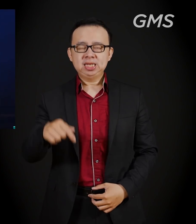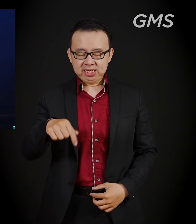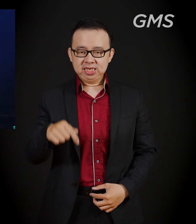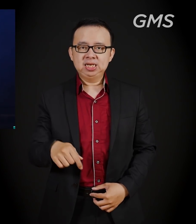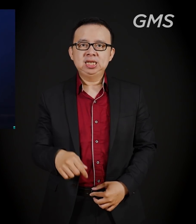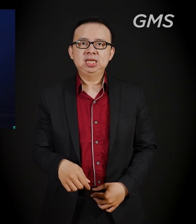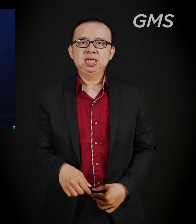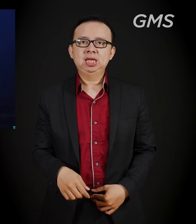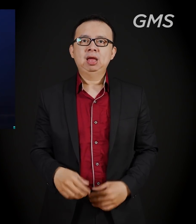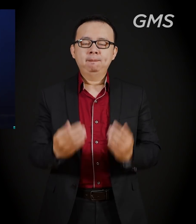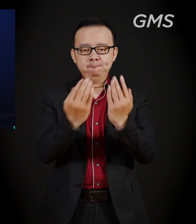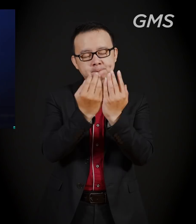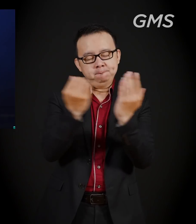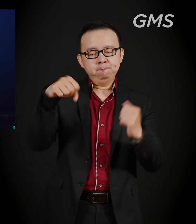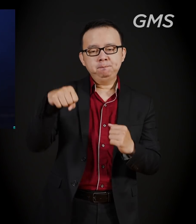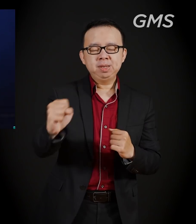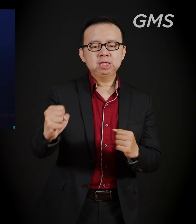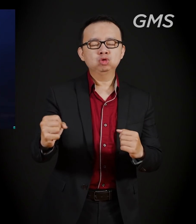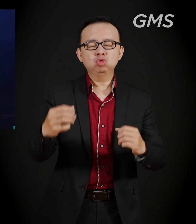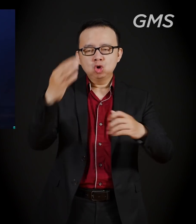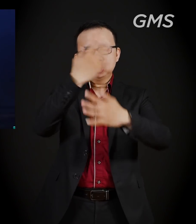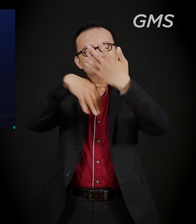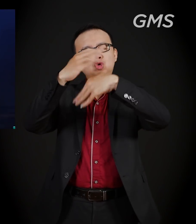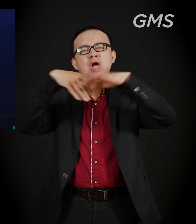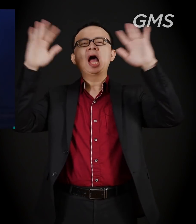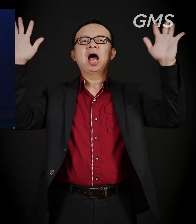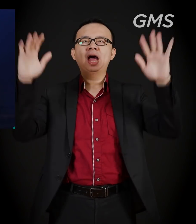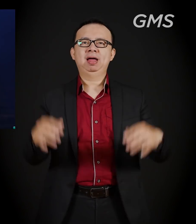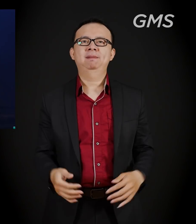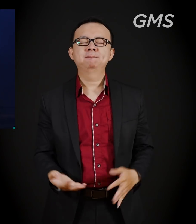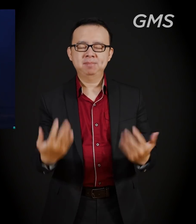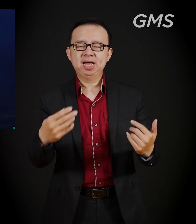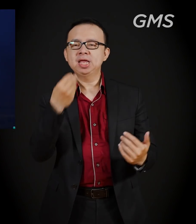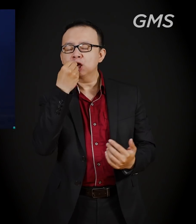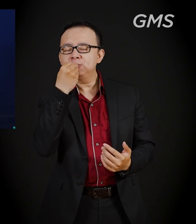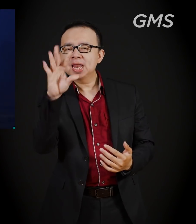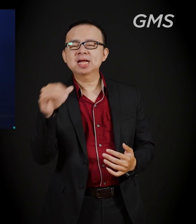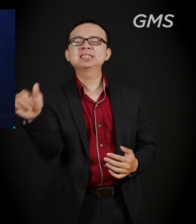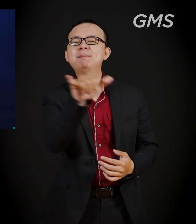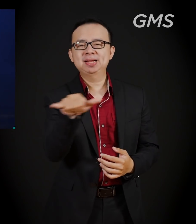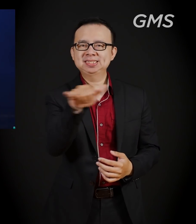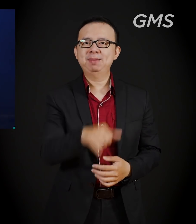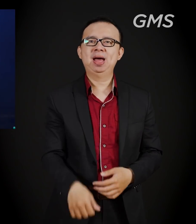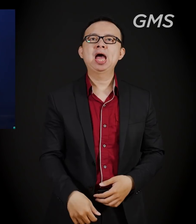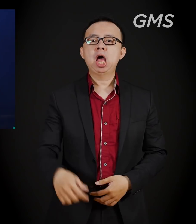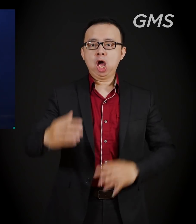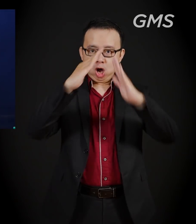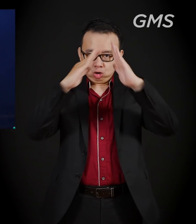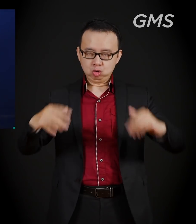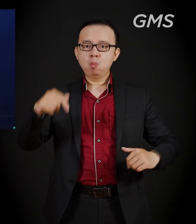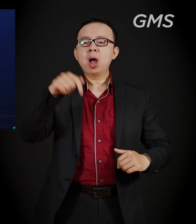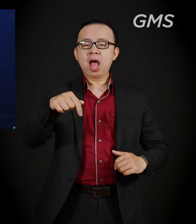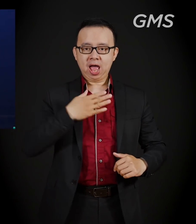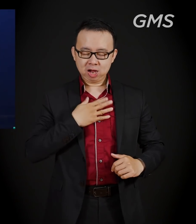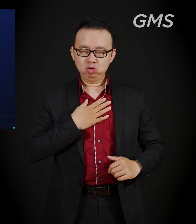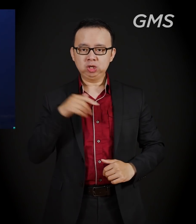of Heaven, pintu gerbang sorga. Sama-sama di rumah masing-masing bilang sama saya, rumah saya